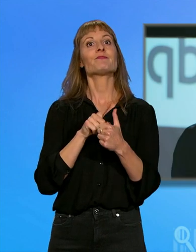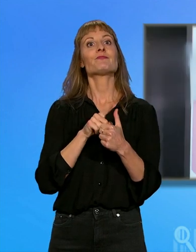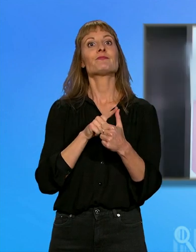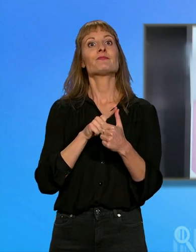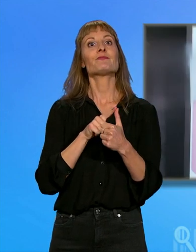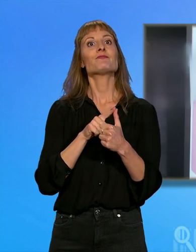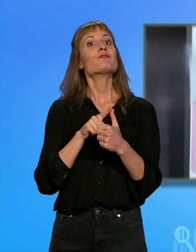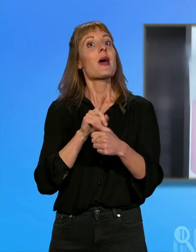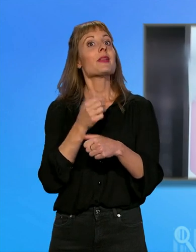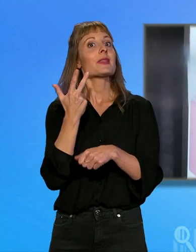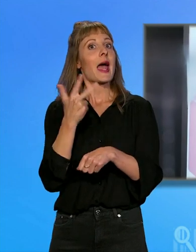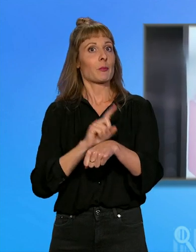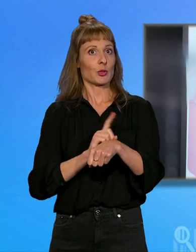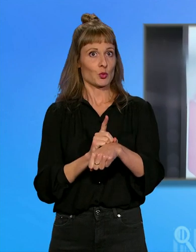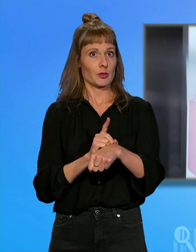pro Stopp.